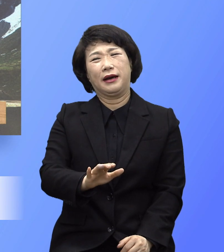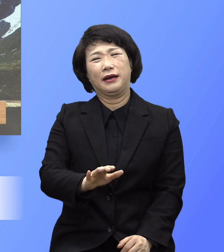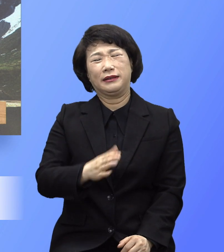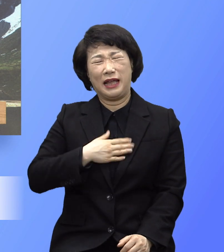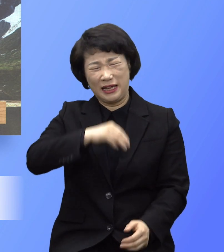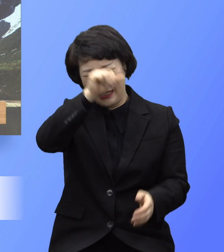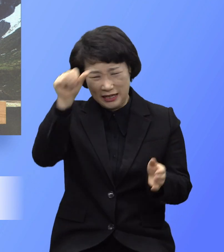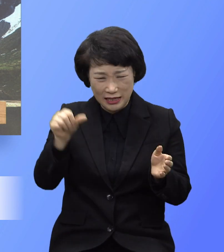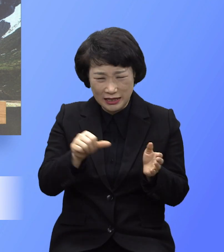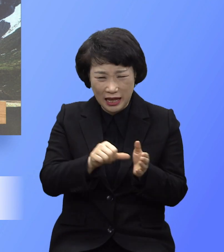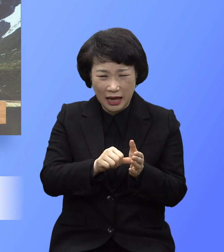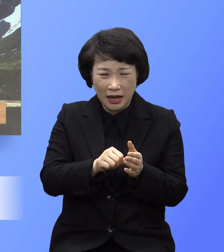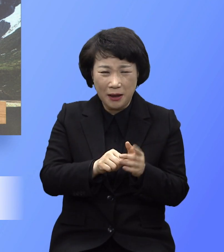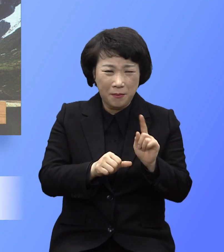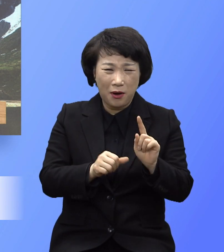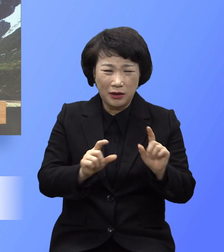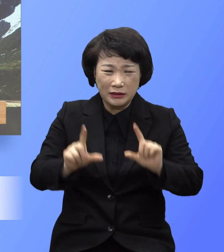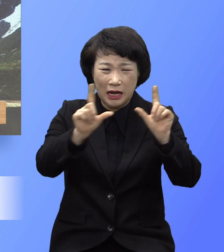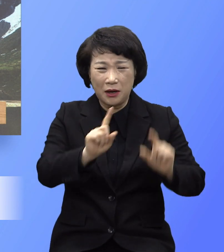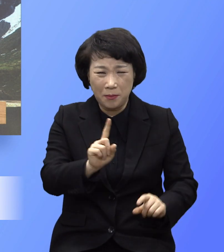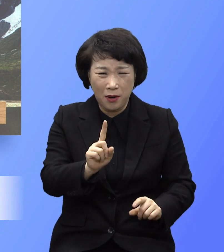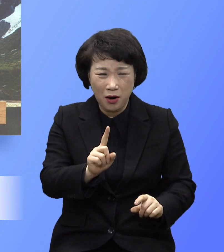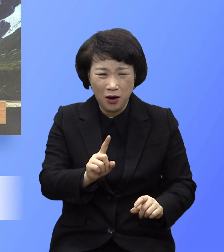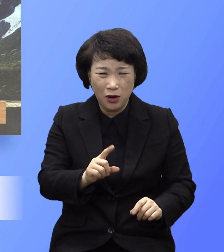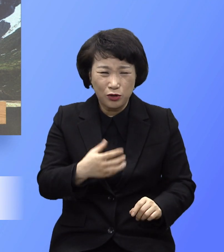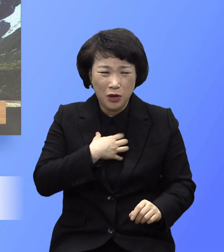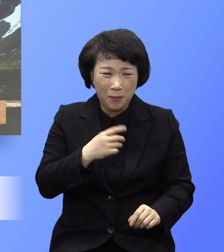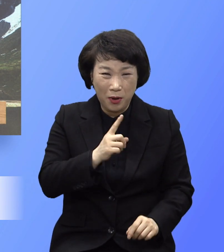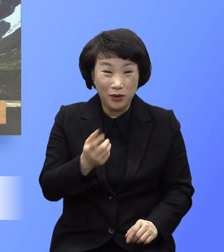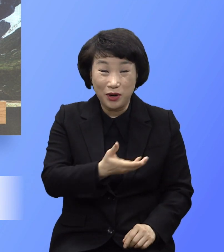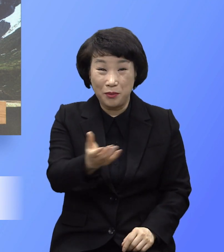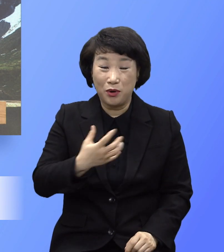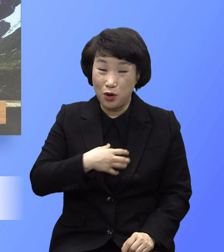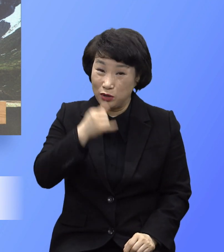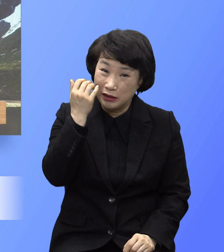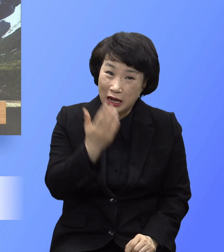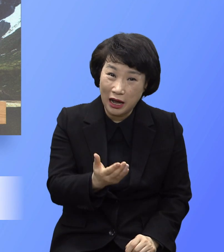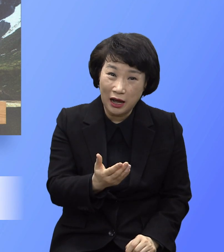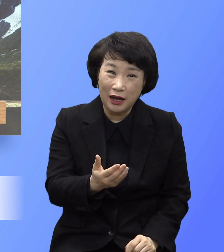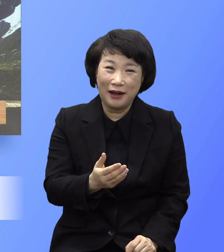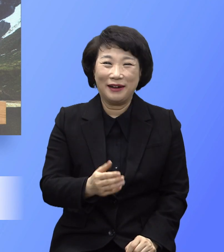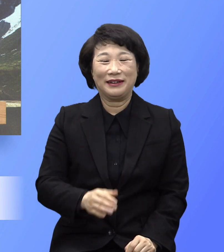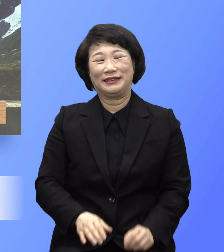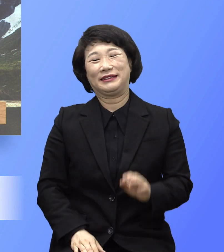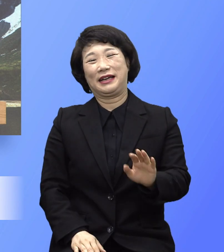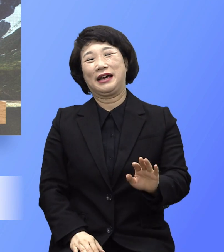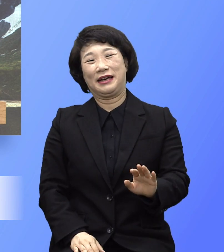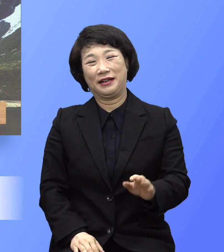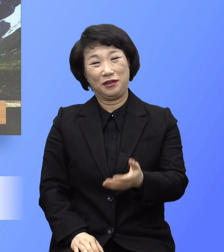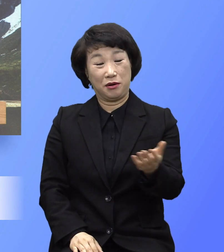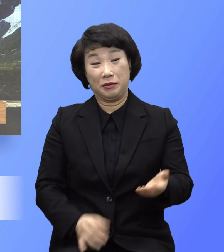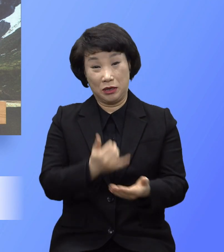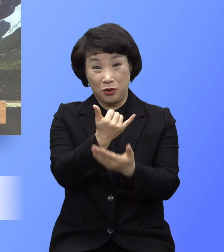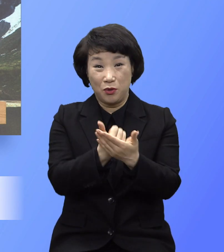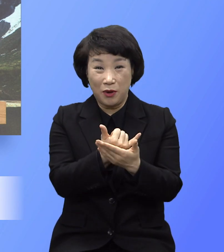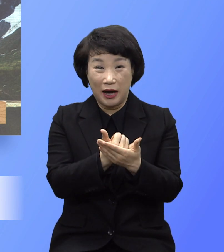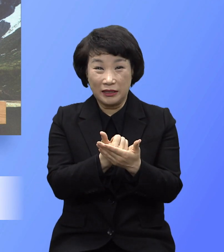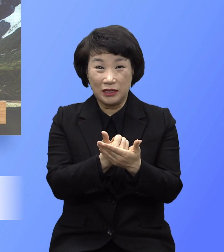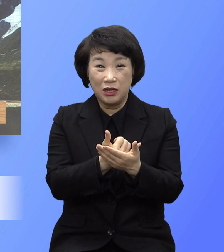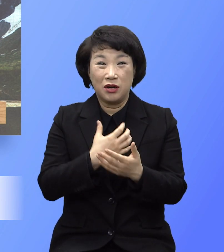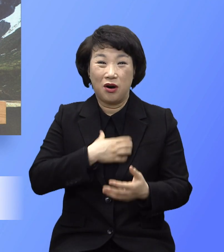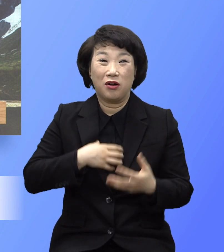내 인생을 어떻게 살까봐 걱정됩니까? 예, 고아는 걱정이